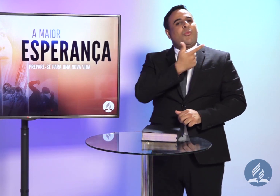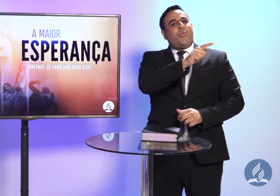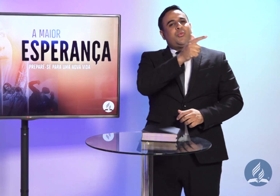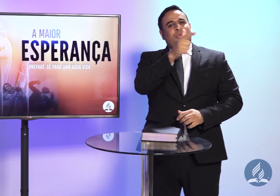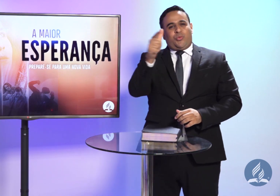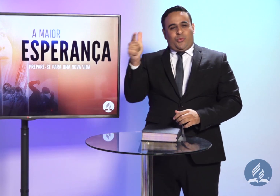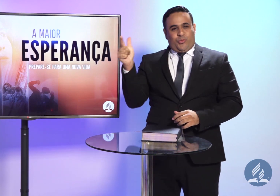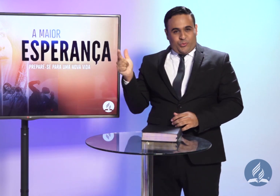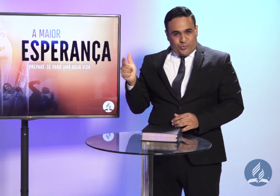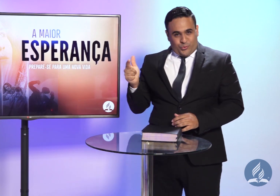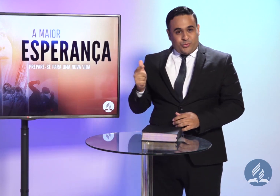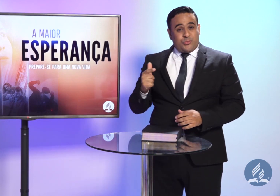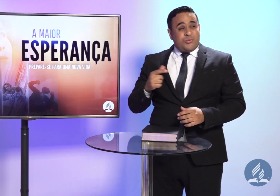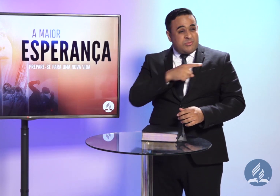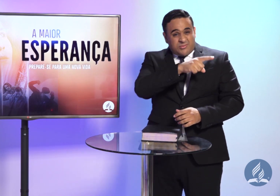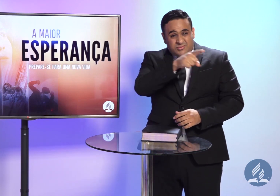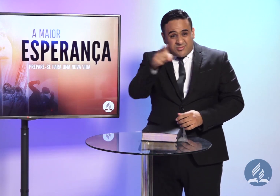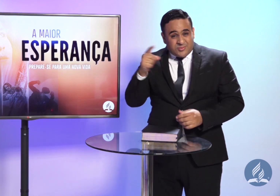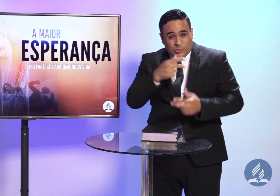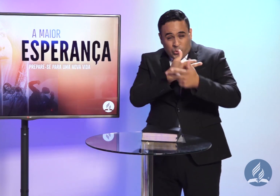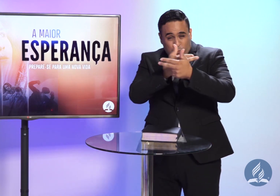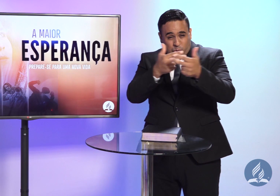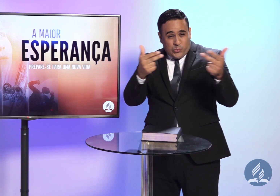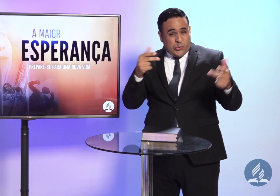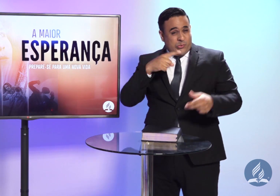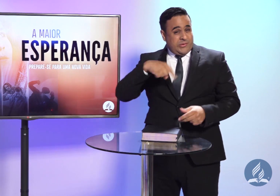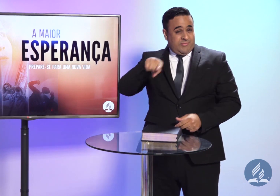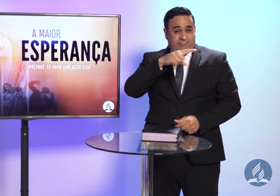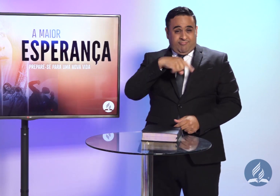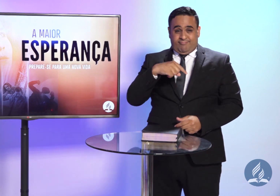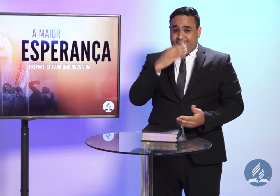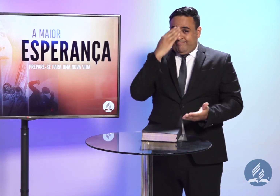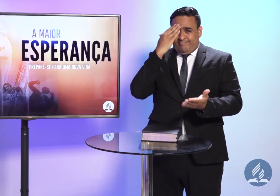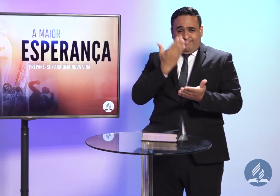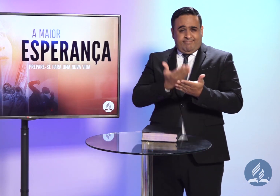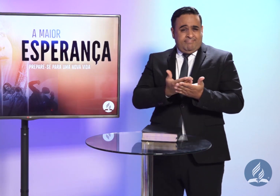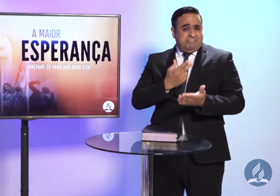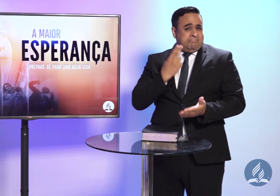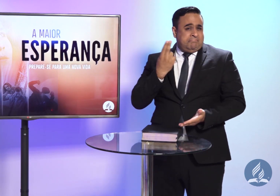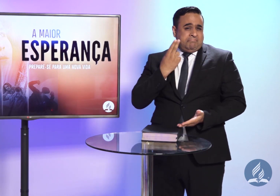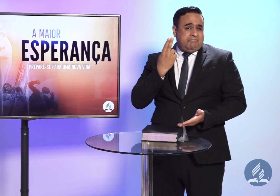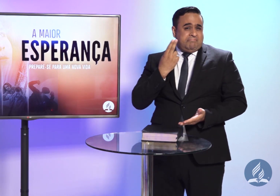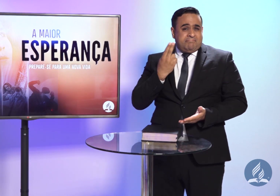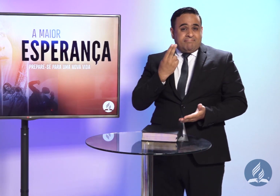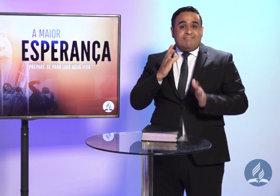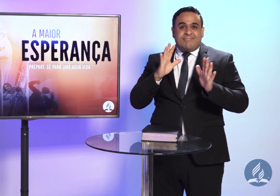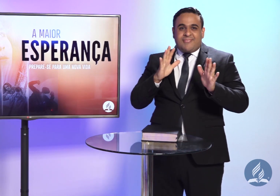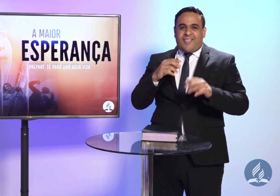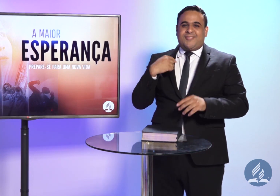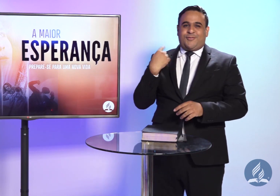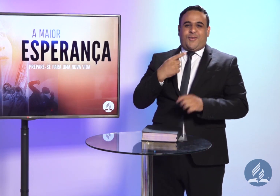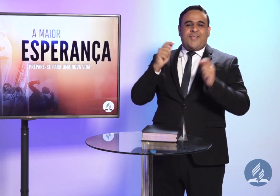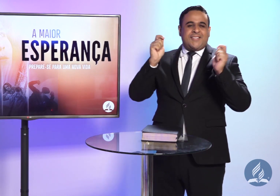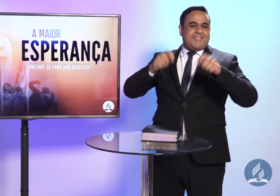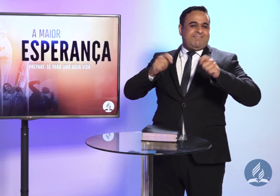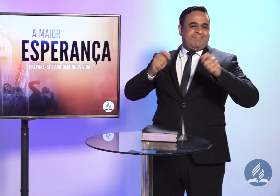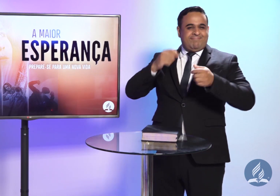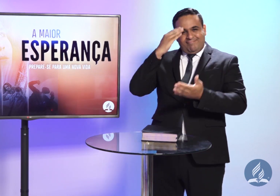vida? É melhor estar junto com Deus, junto com Jesus, do que procurar coisas inúteis que não traz solução